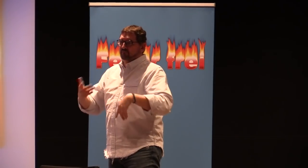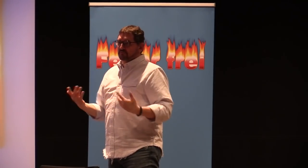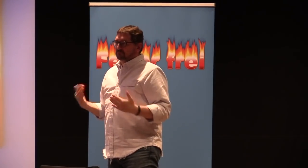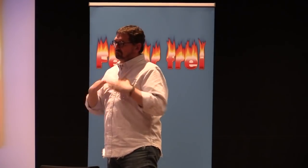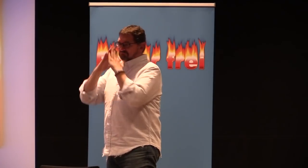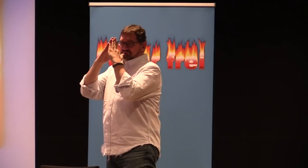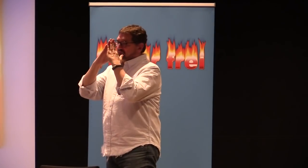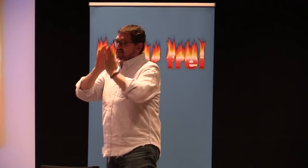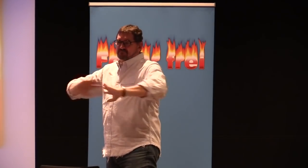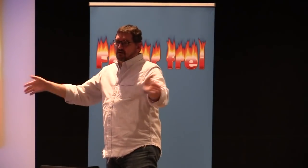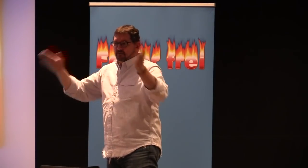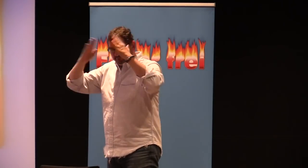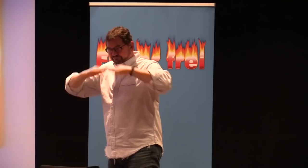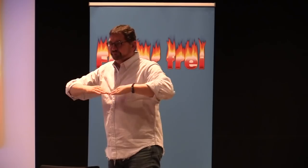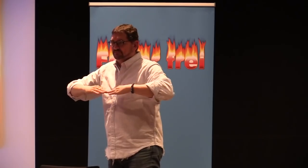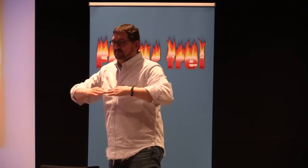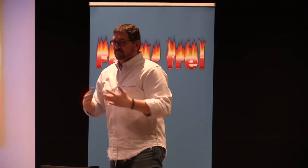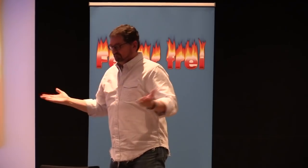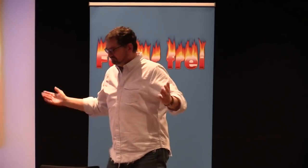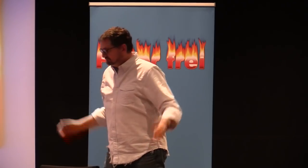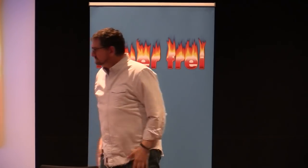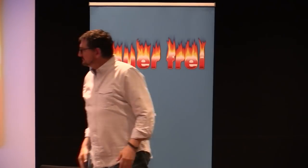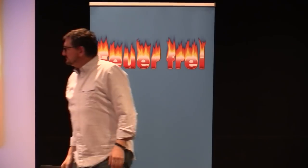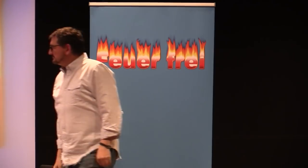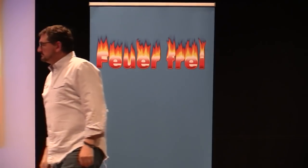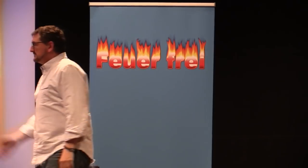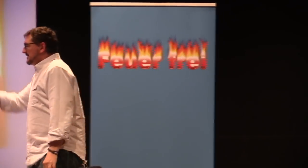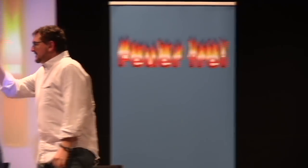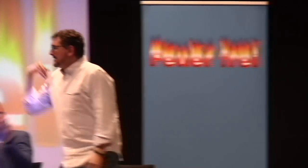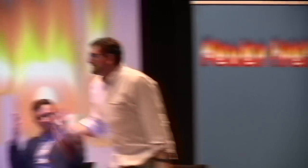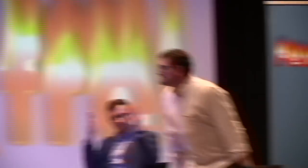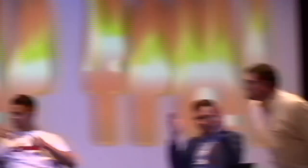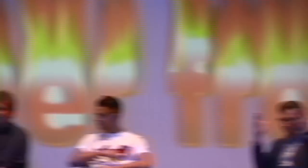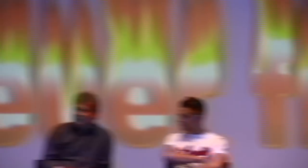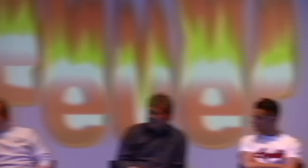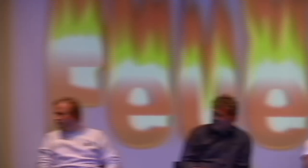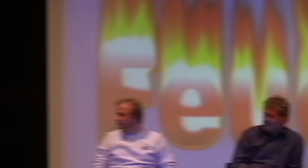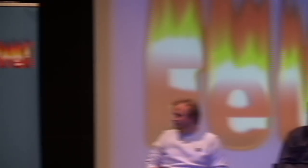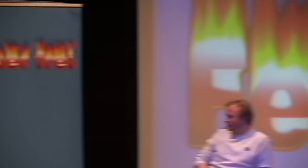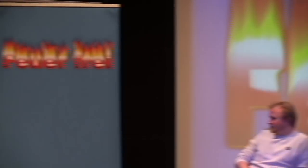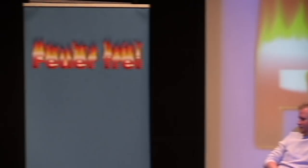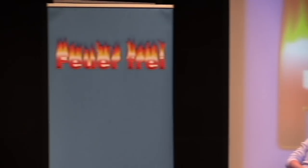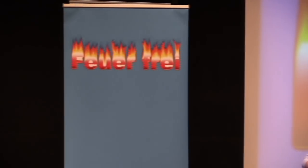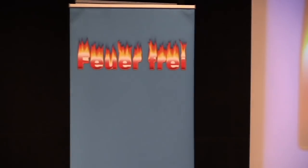flache Hierarchie und sind da überhaupt gar nicht mehr so aufgebaut, wie es in alten Strukturen noch so ist.